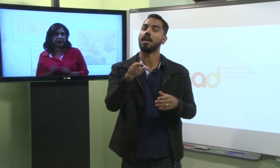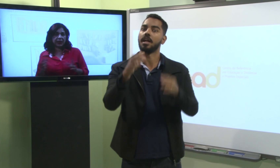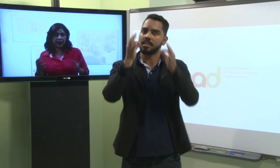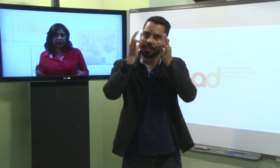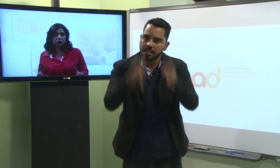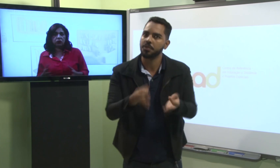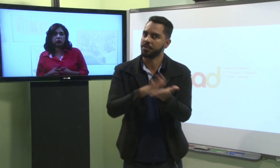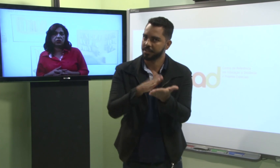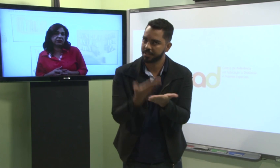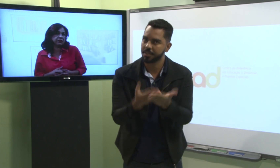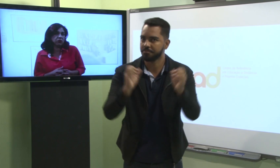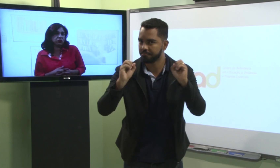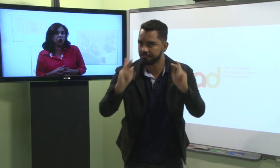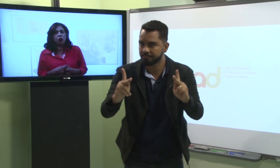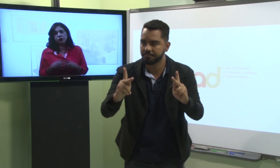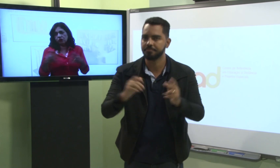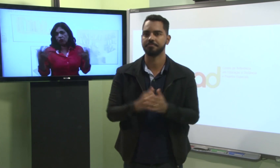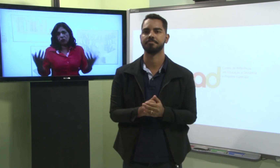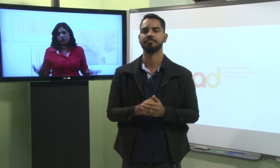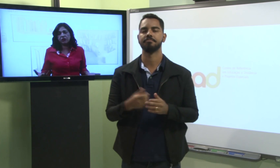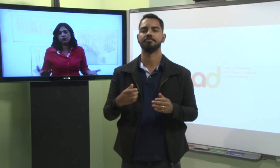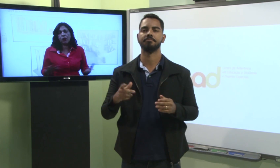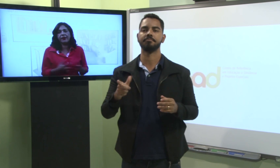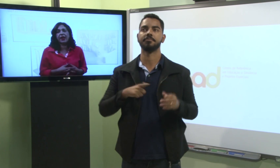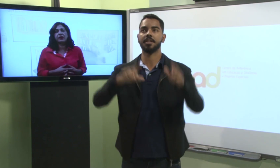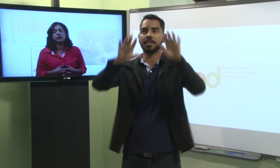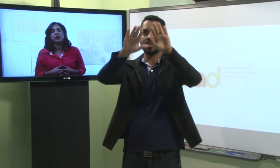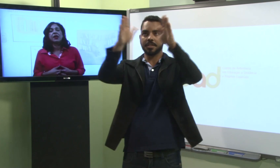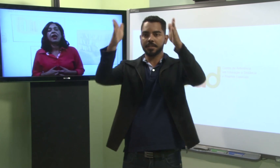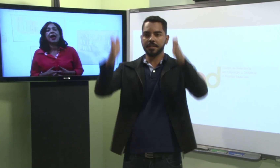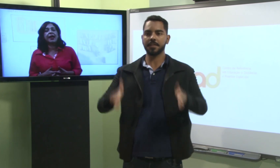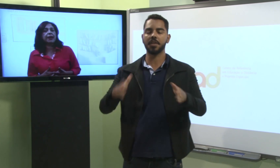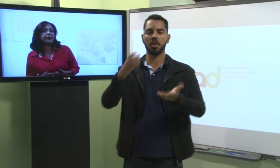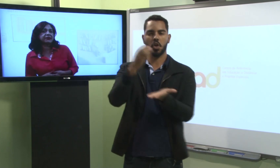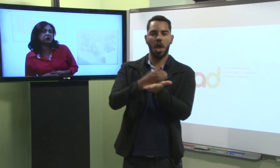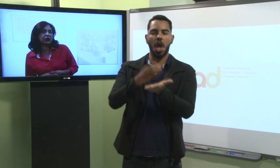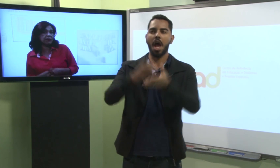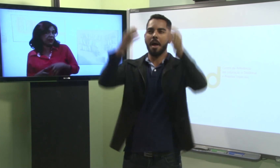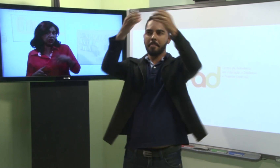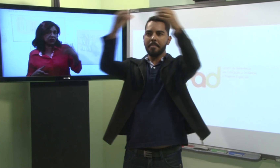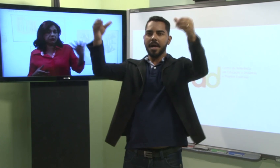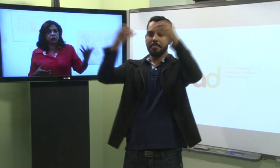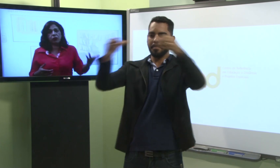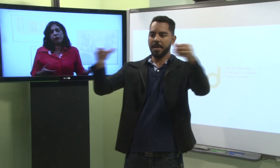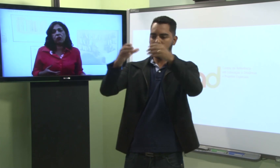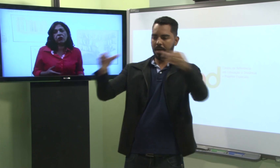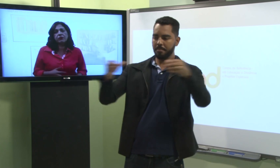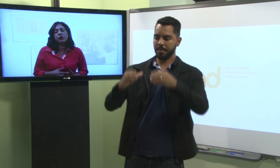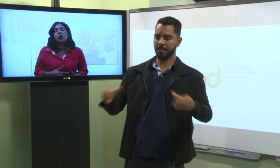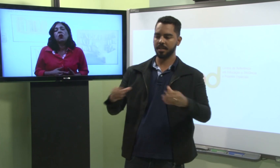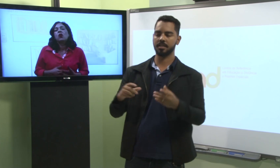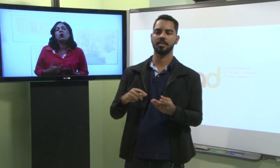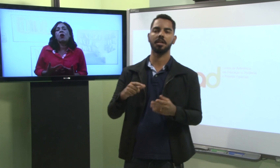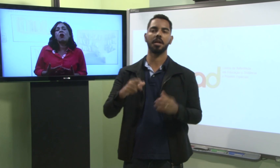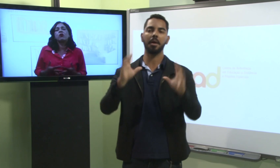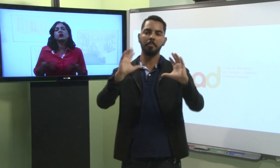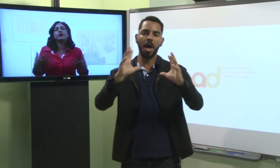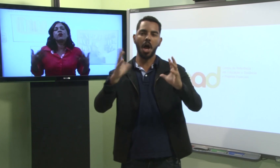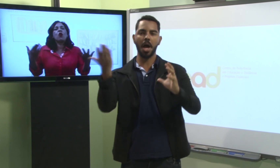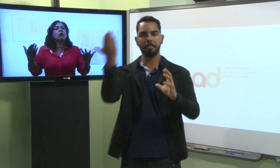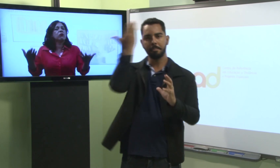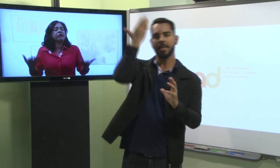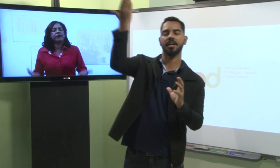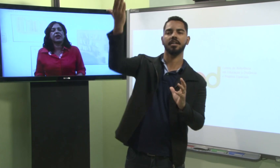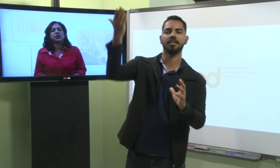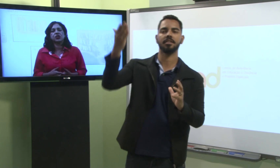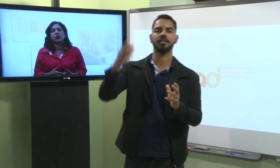uma prateleira onde estão os copos ou os livros guardados, a cabeça de alguém batida por uma bola, o alvo onde